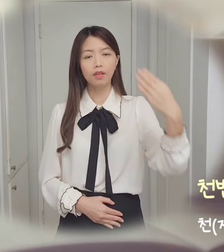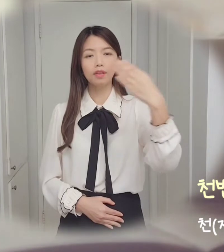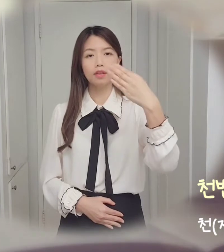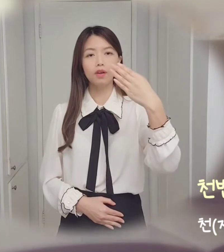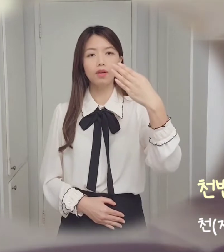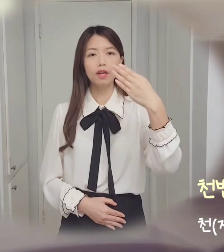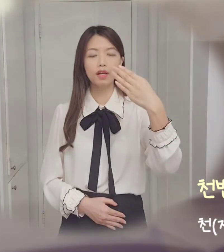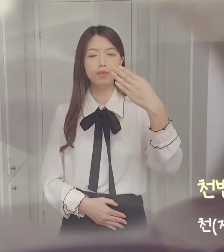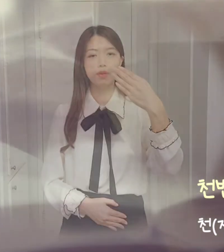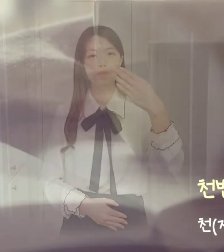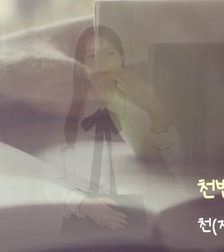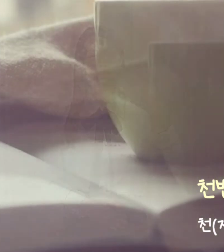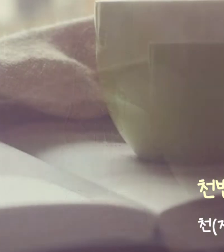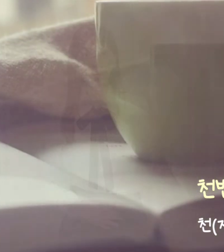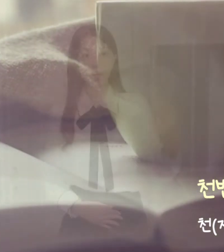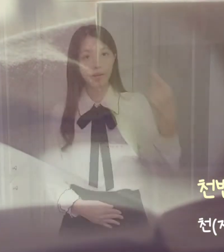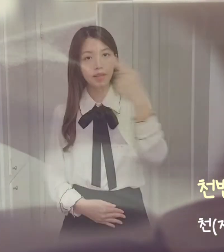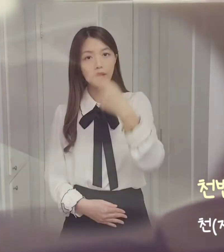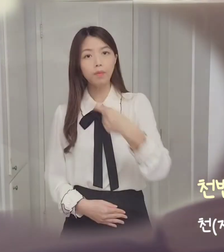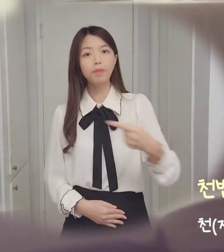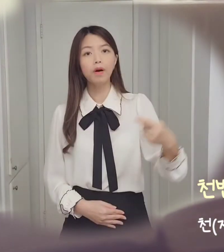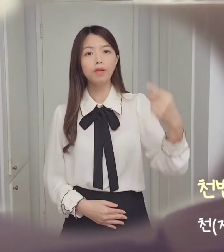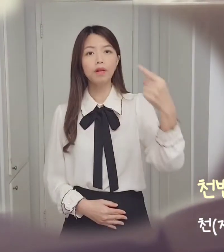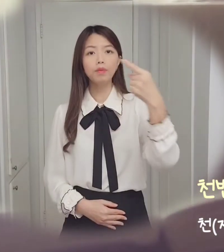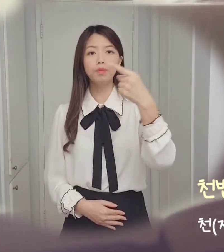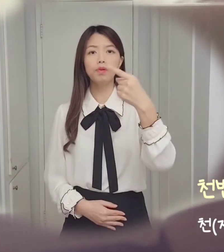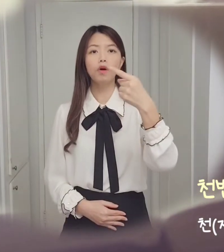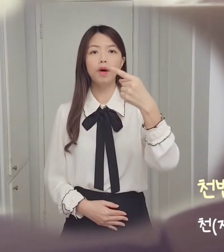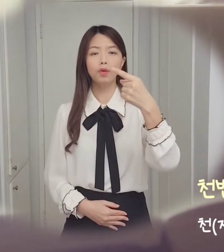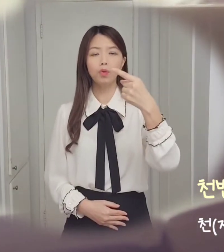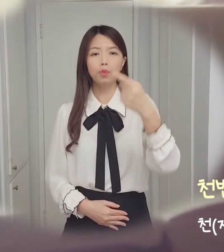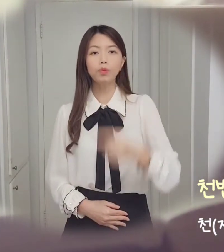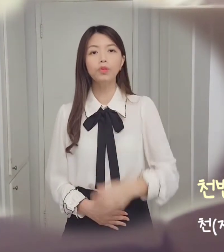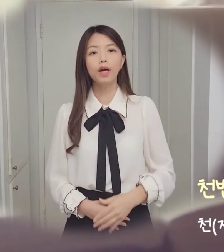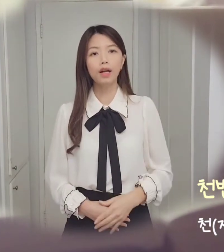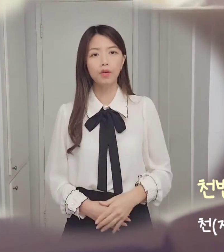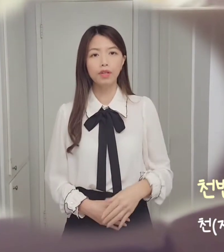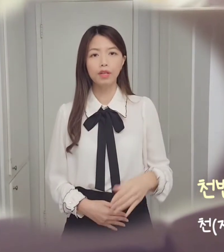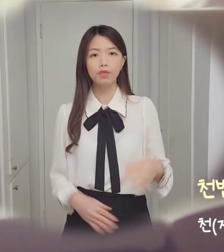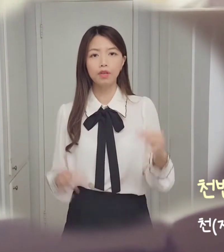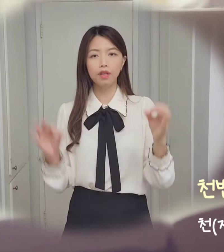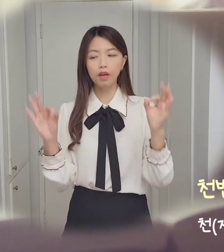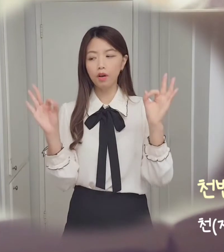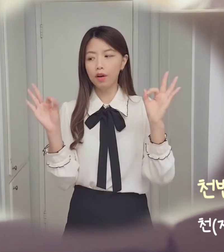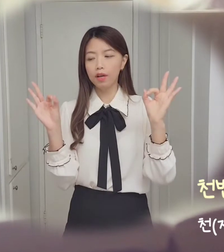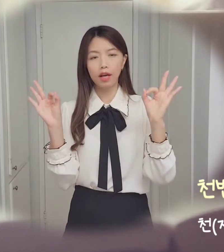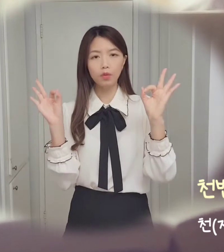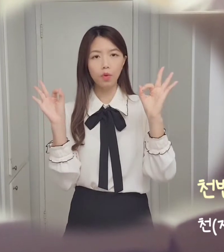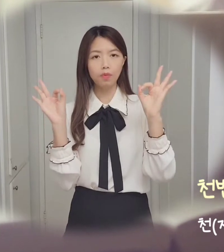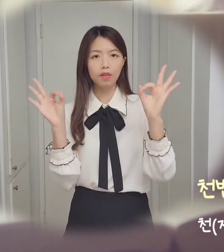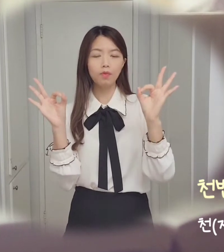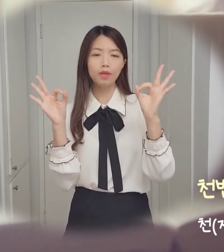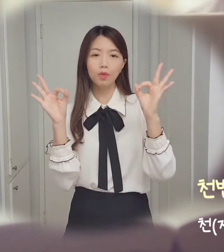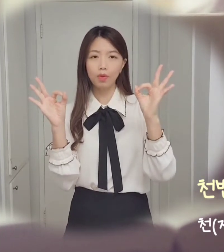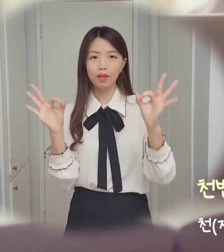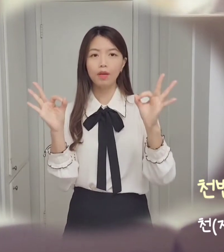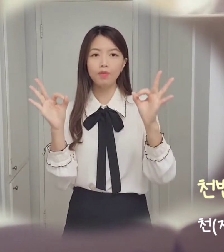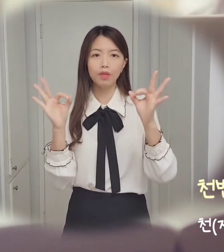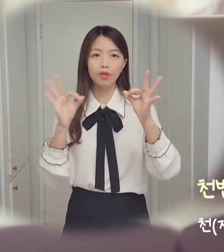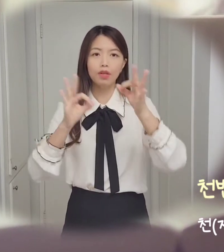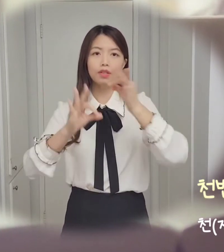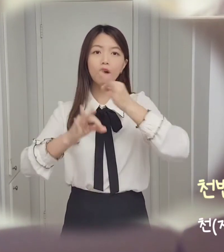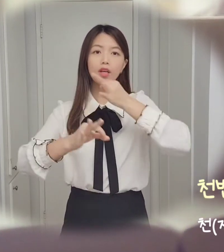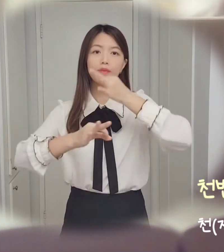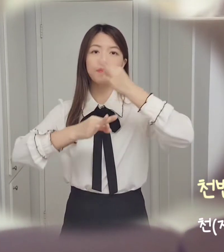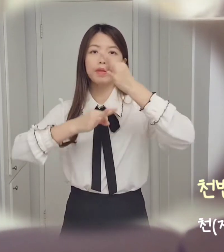4천 이렇게 생각하시면 됩니다. 3번을 불러봐도 부르다 라고 하는 뜻의 수어는요, 양손 엄지검지